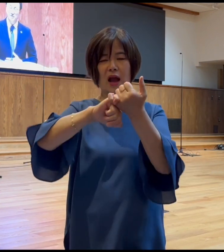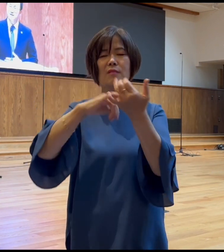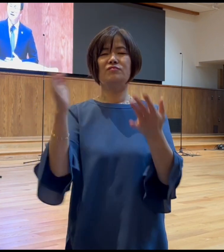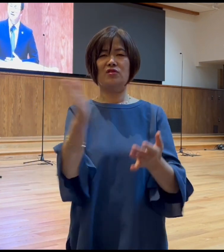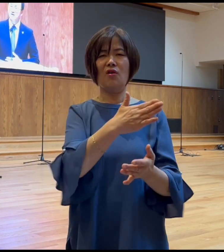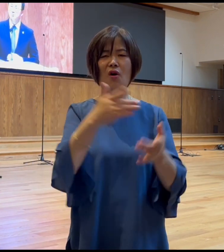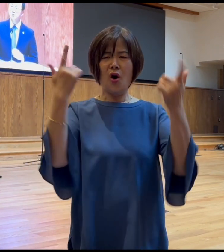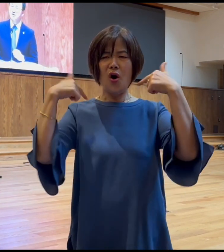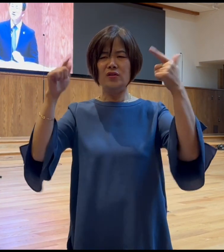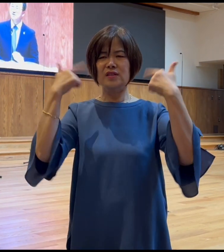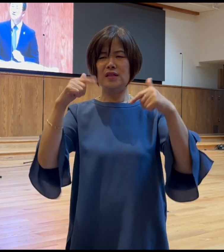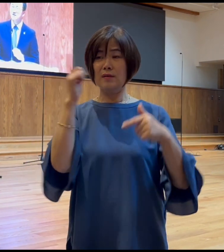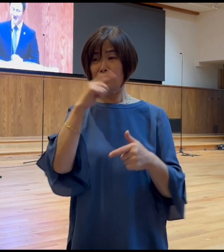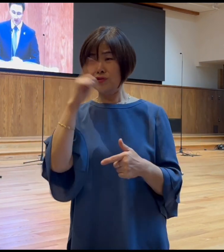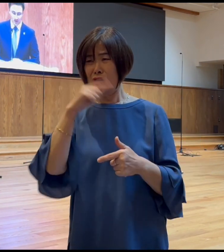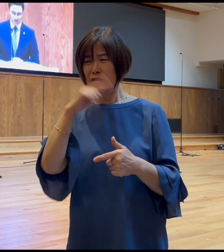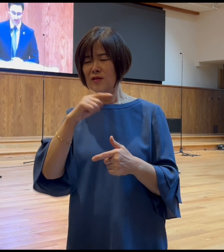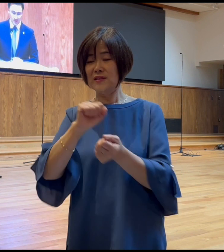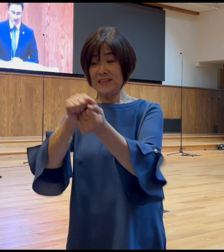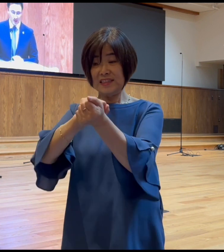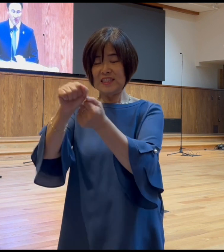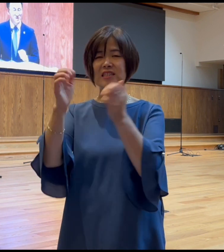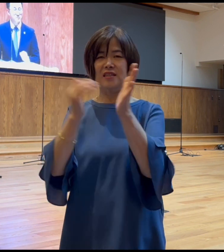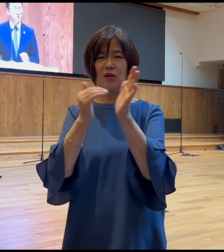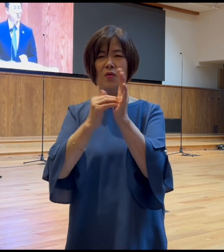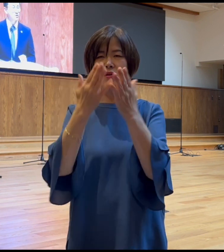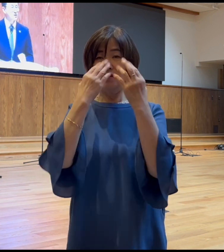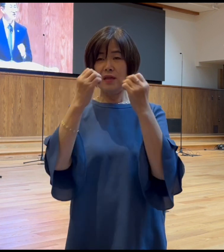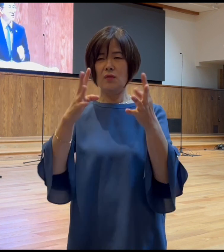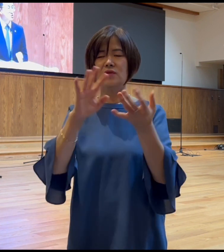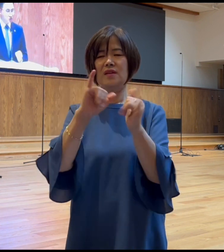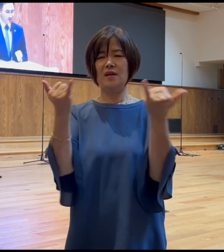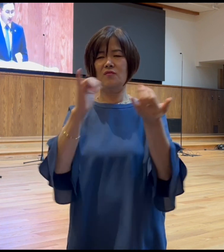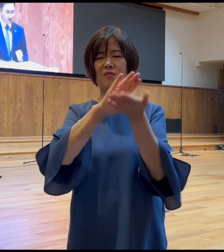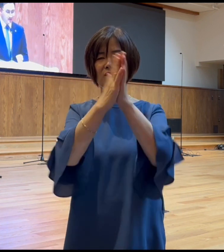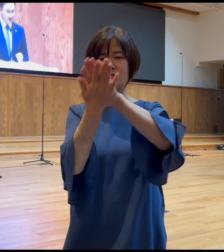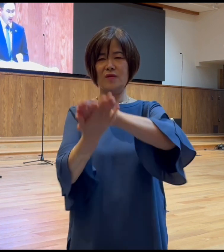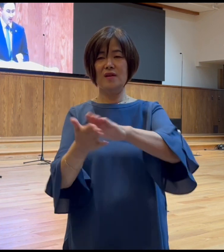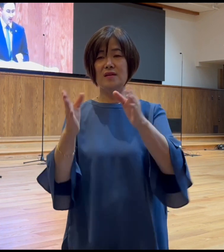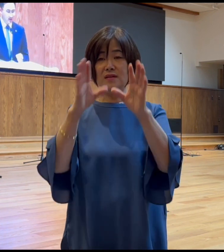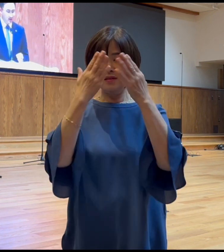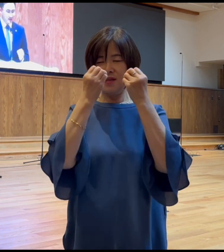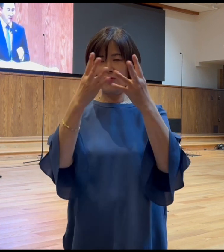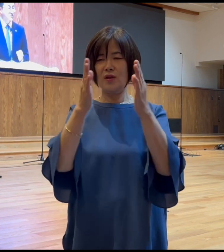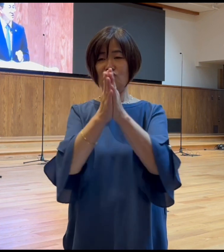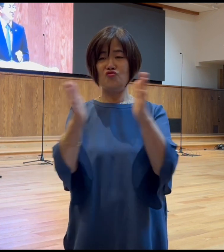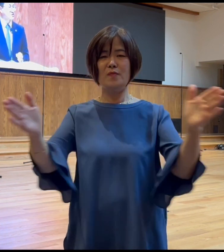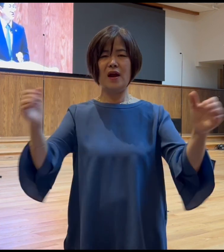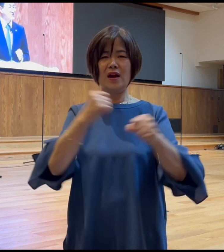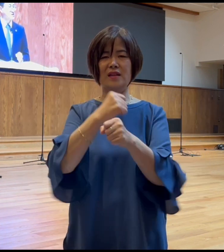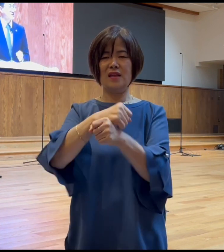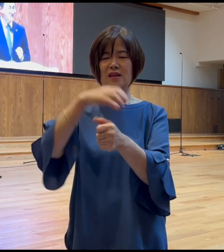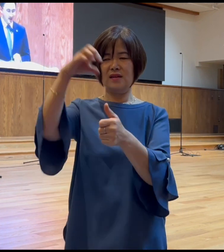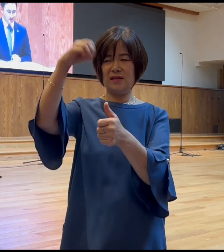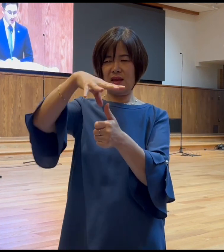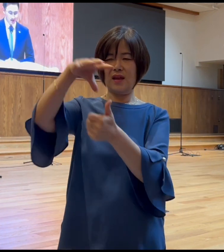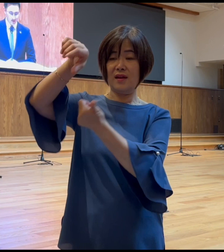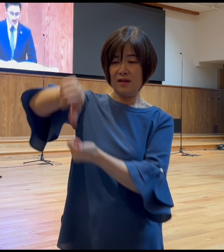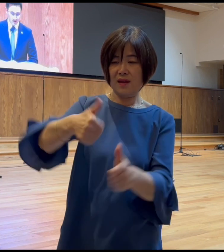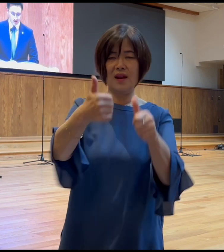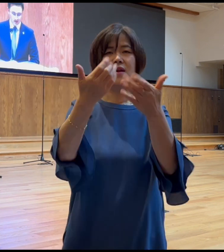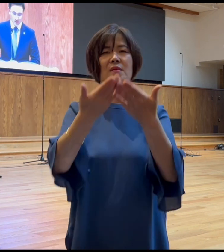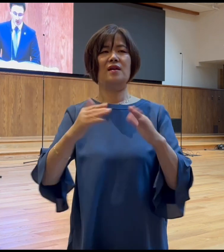시대부터 언제나 부정한 것을 씻기고 새로운 신분으로 새 출발하는 데에 사용되어졌던 의식이